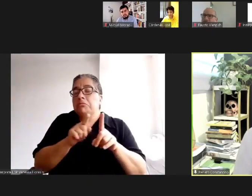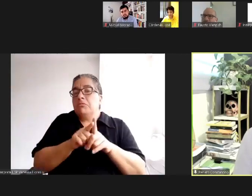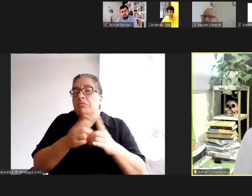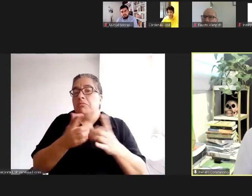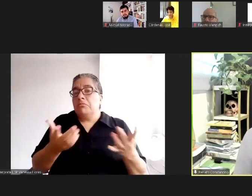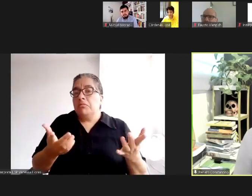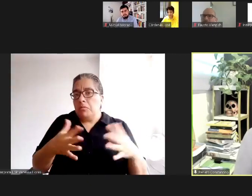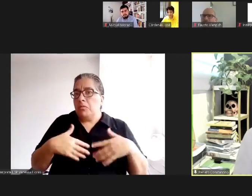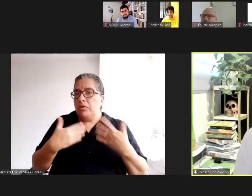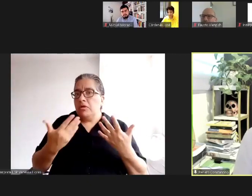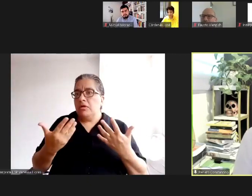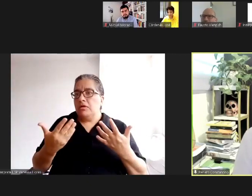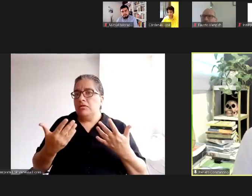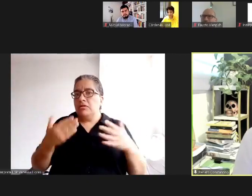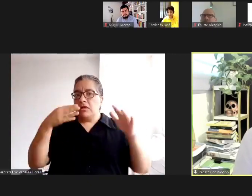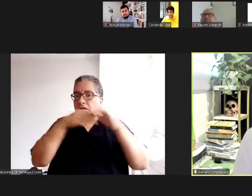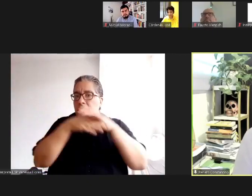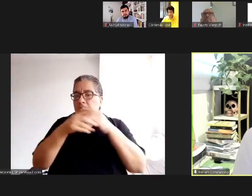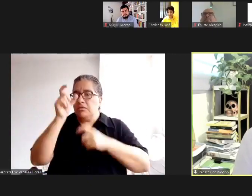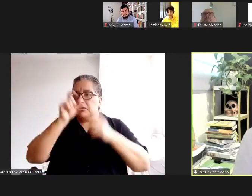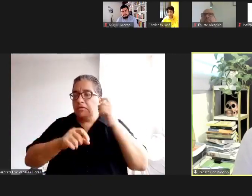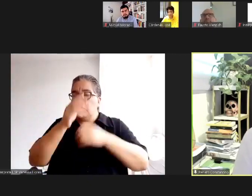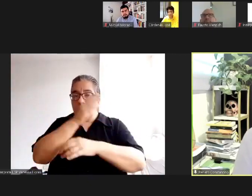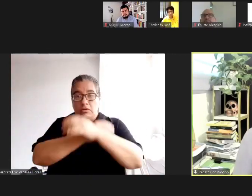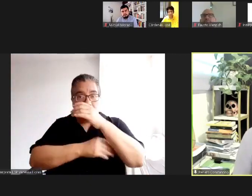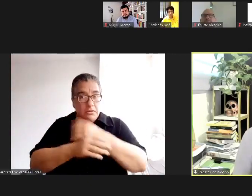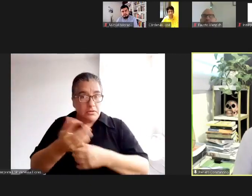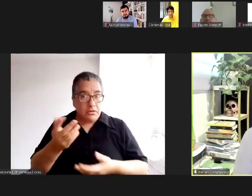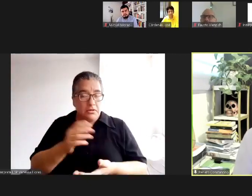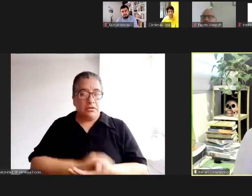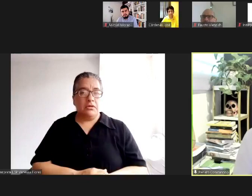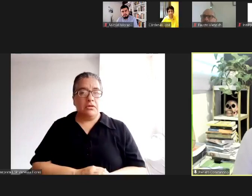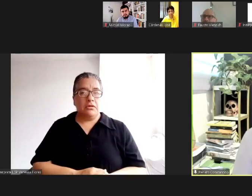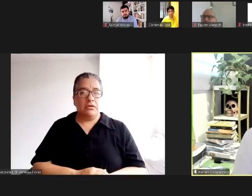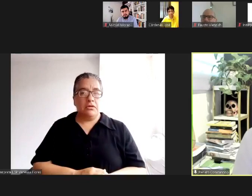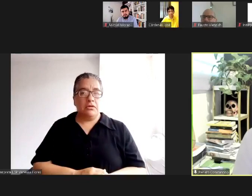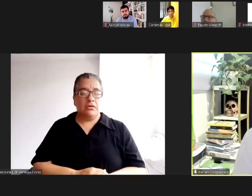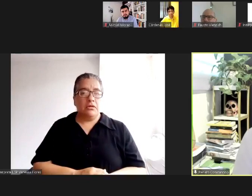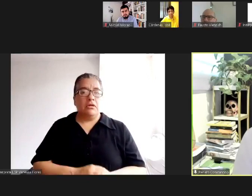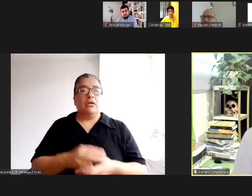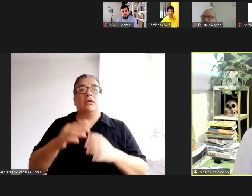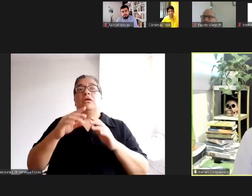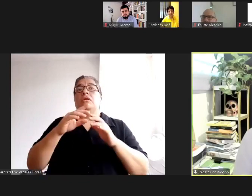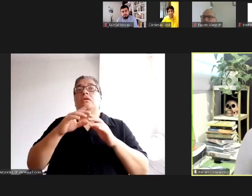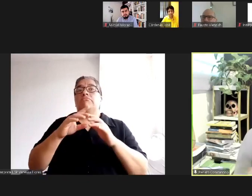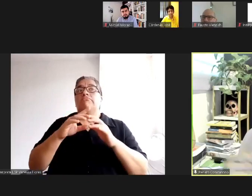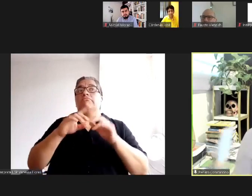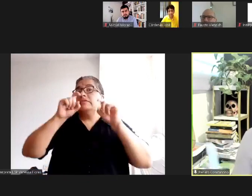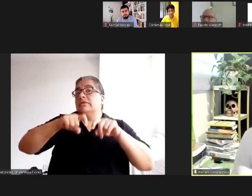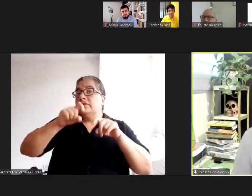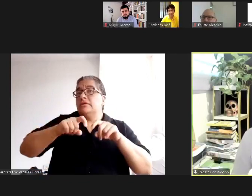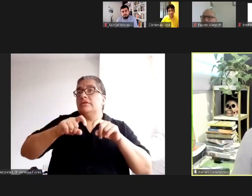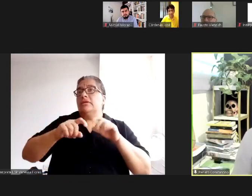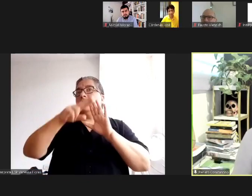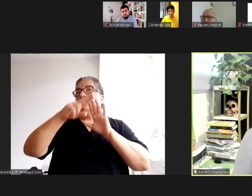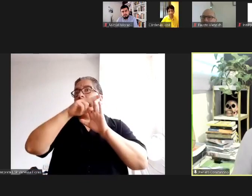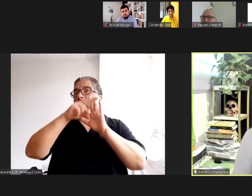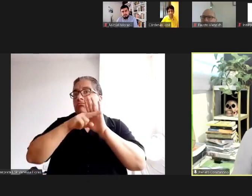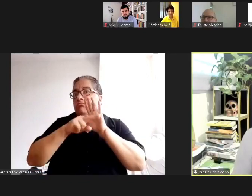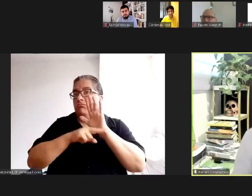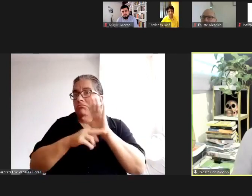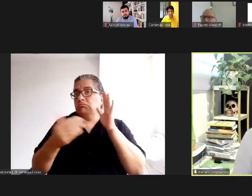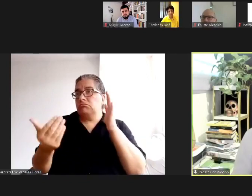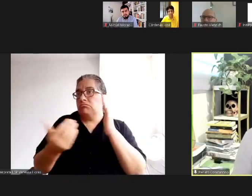personas con discapacidad. Entonces creo que se requiere pues un marco normativo y también que las políticas públicas